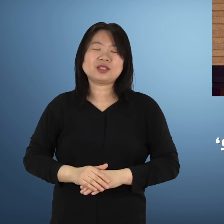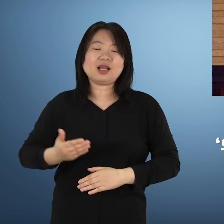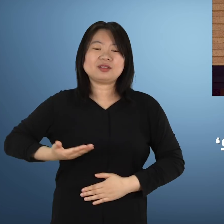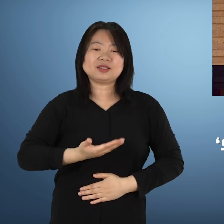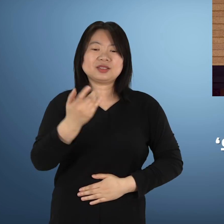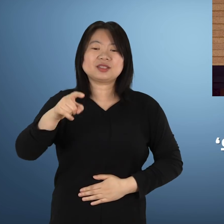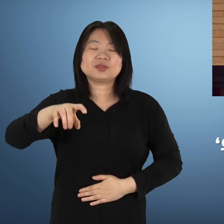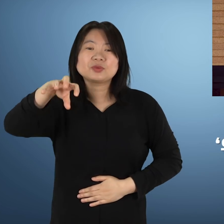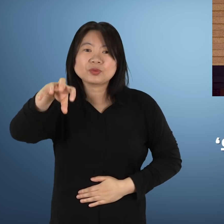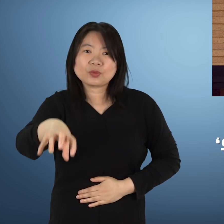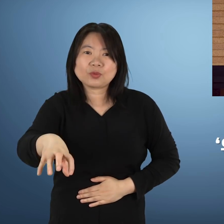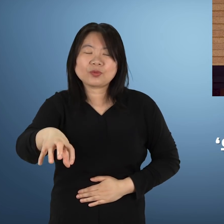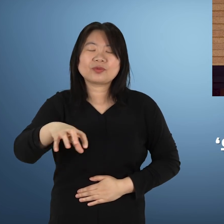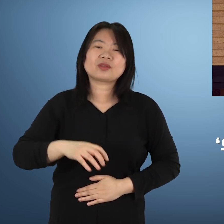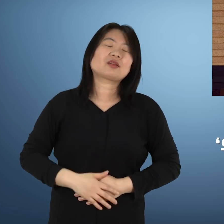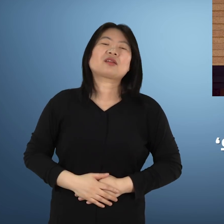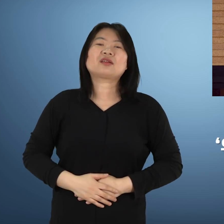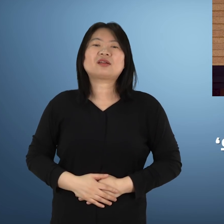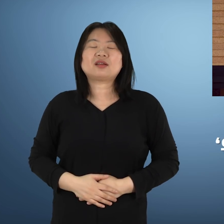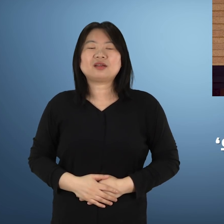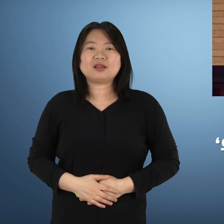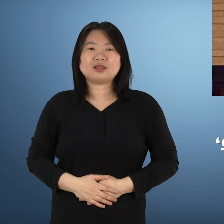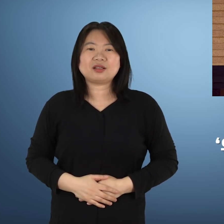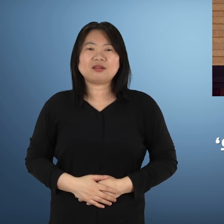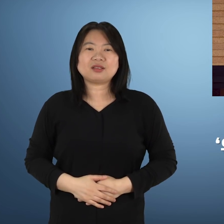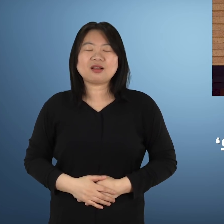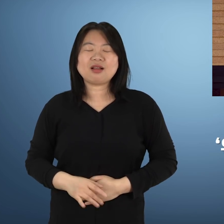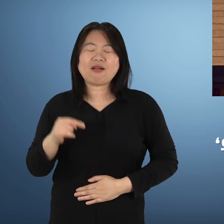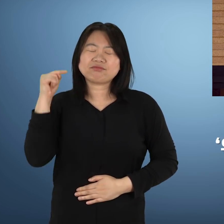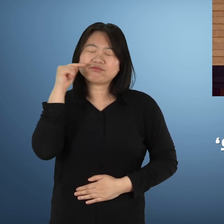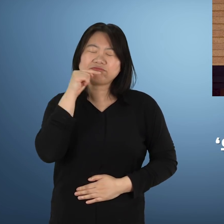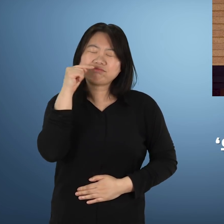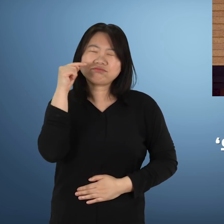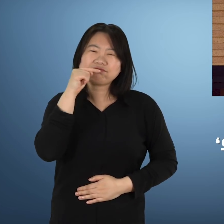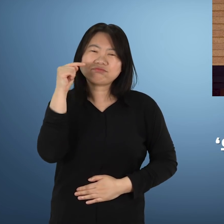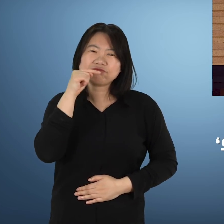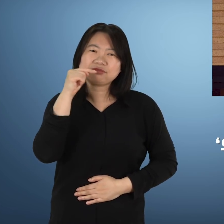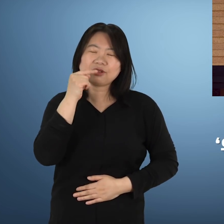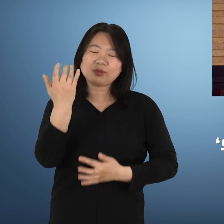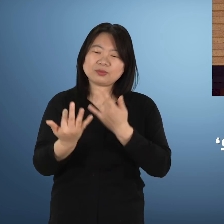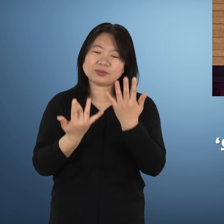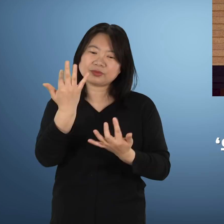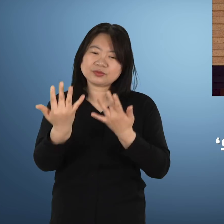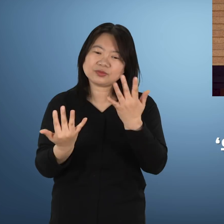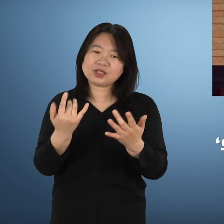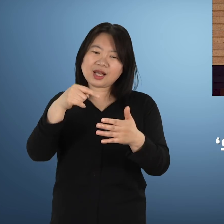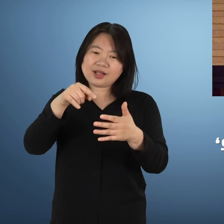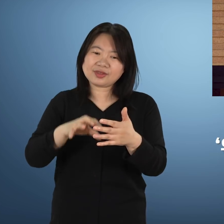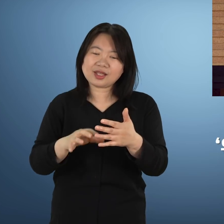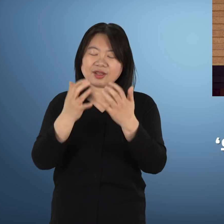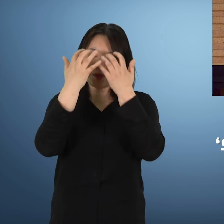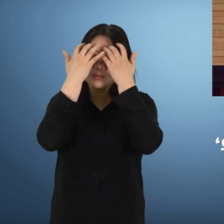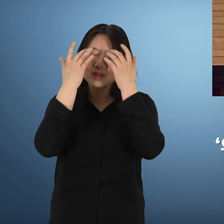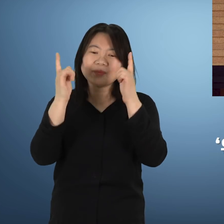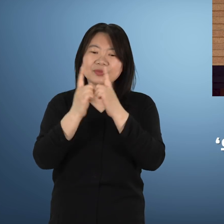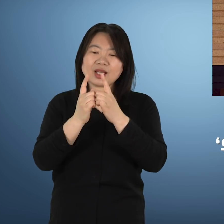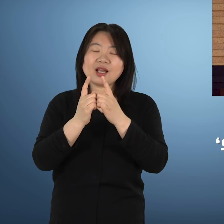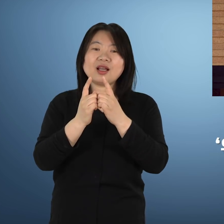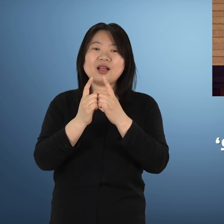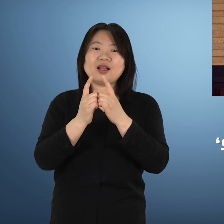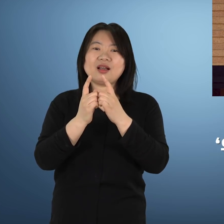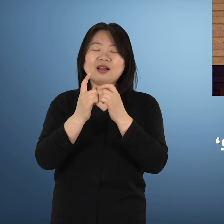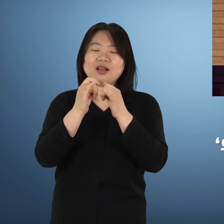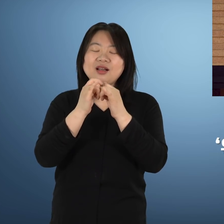그들이 거기에서 그 혹독한 풀무의 고난과 역사 속에서